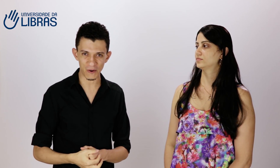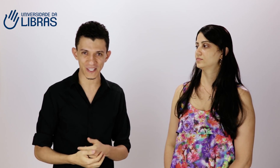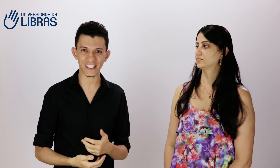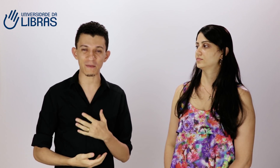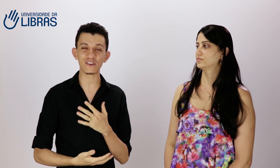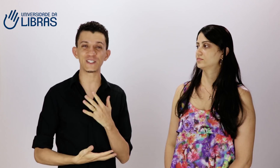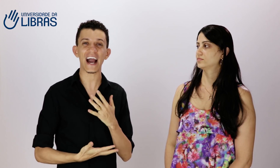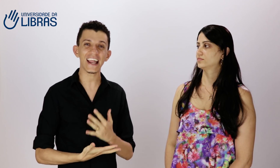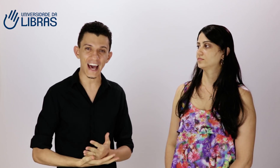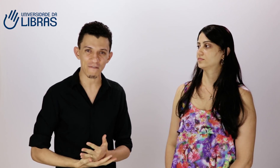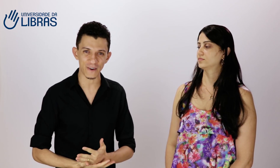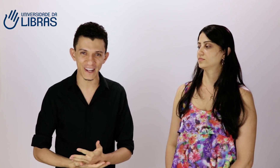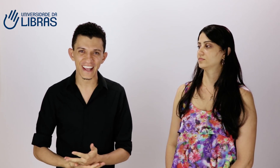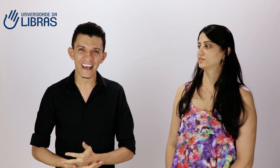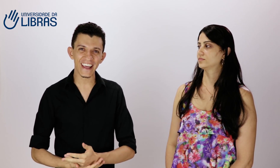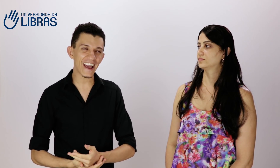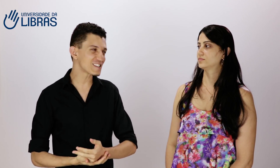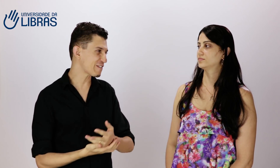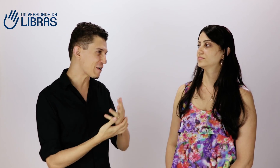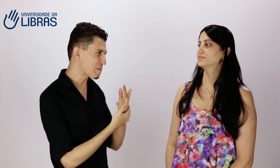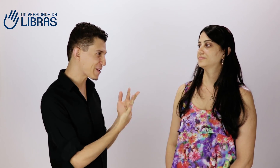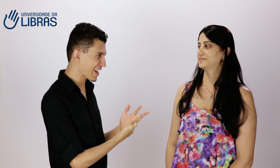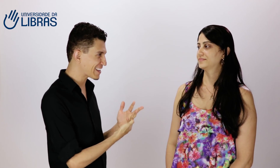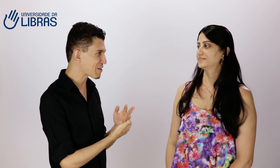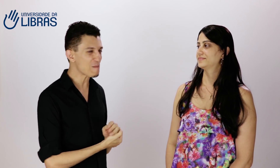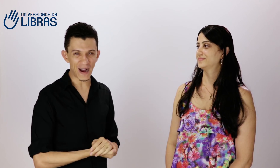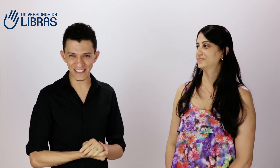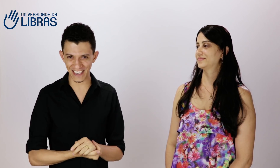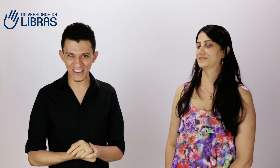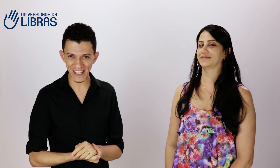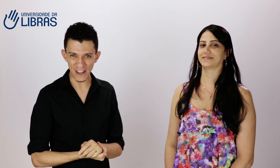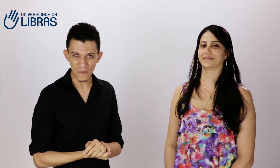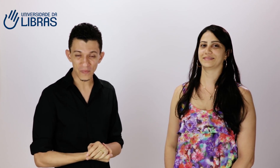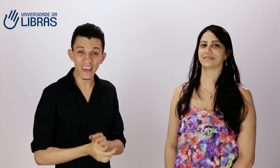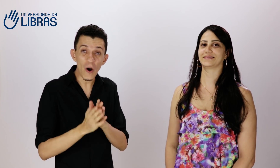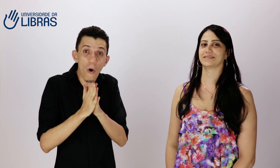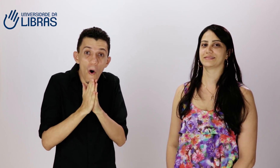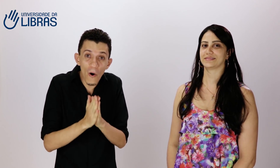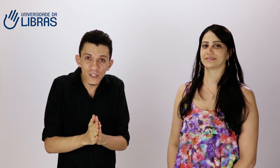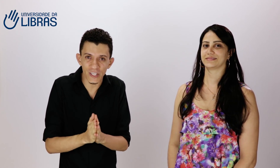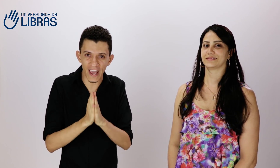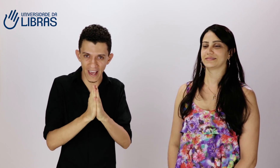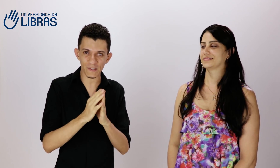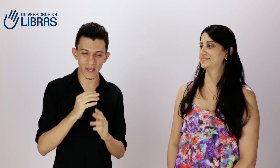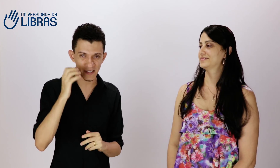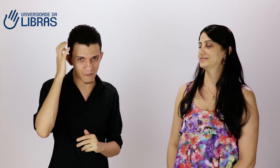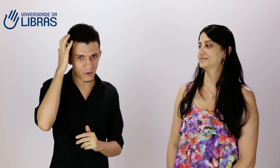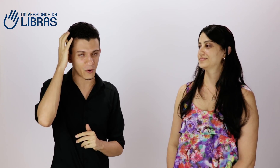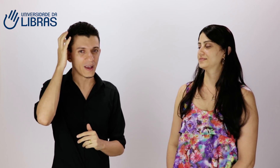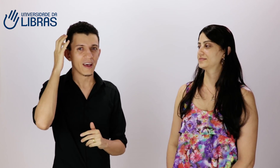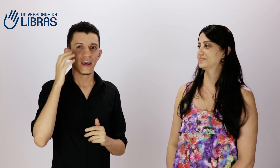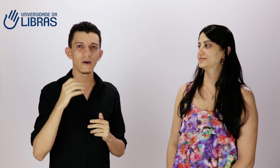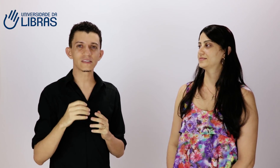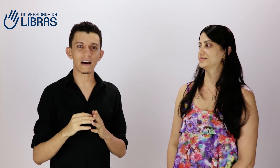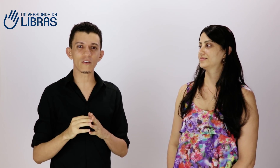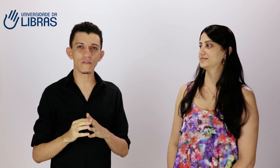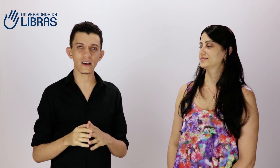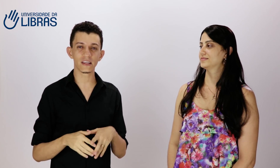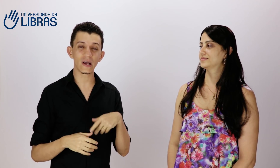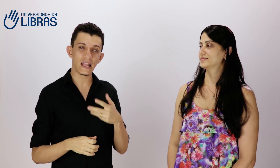isso é chamado de anáfora, e é esse fenômeno que ela está compartilhando aqui. E hoje, em específico, eu estava conversando em